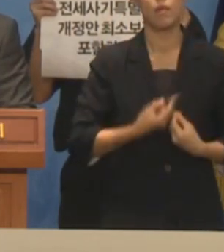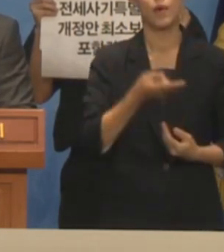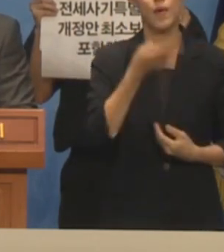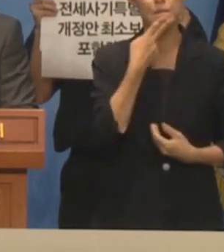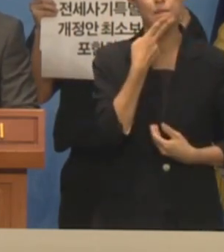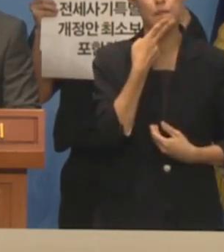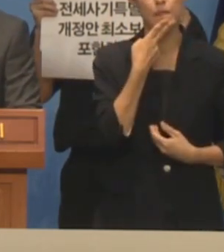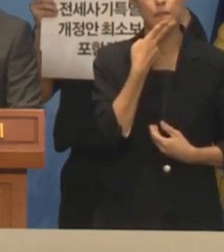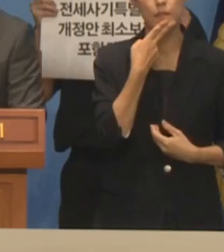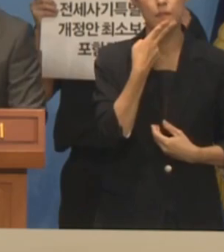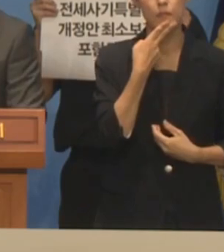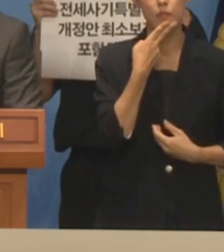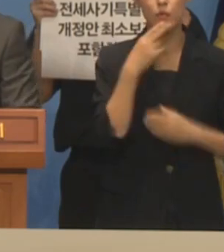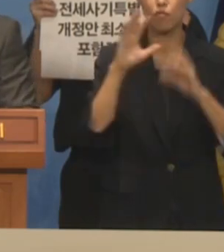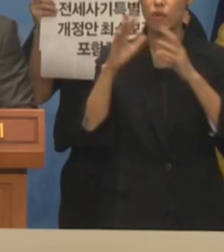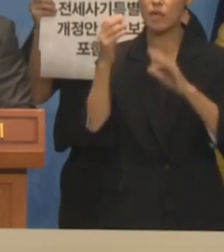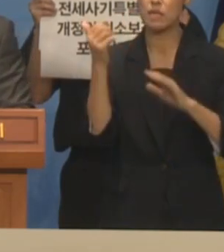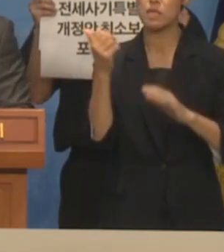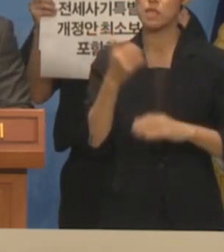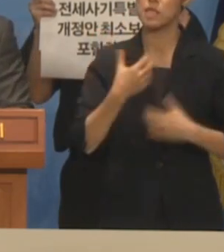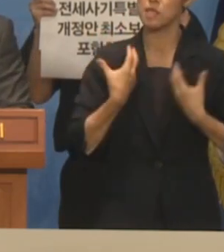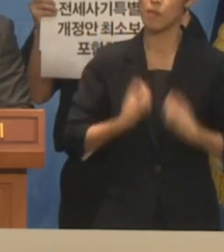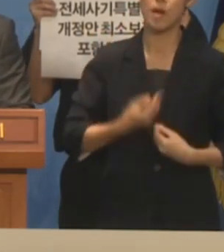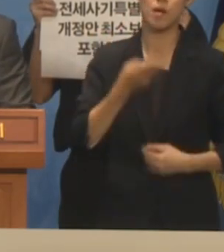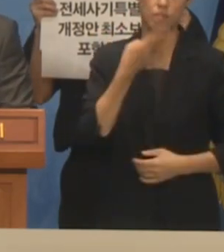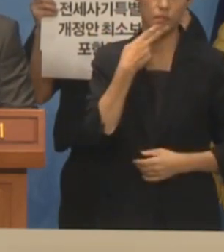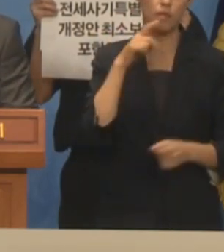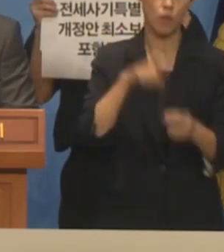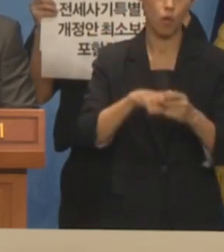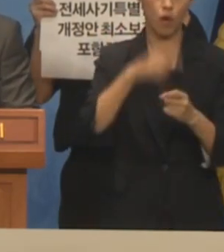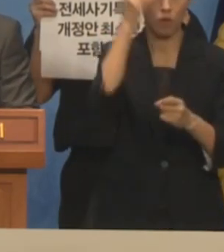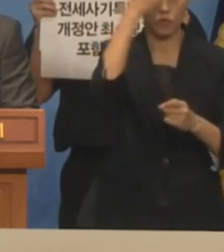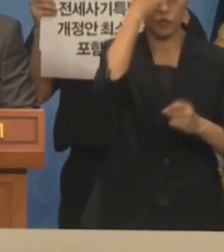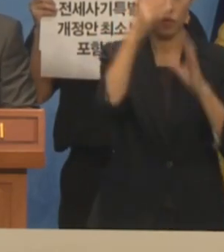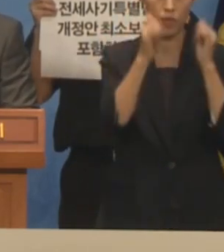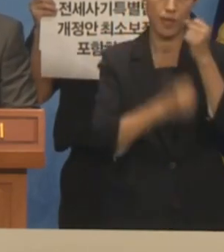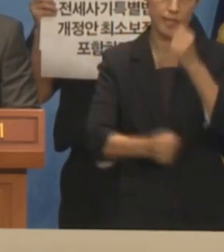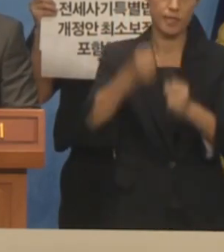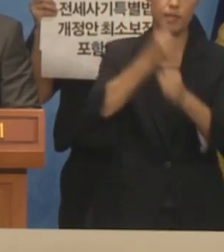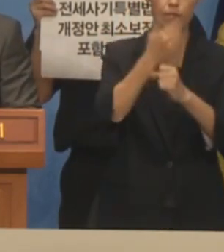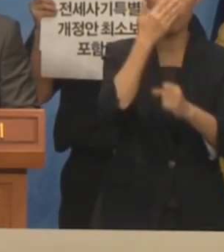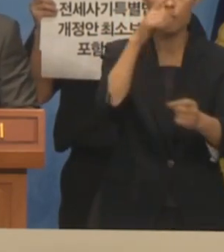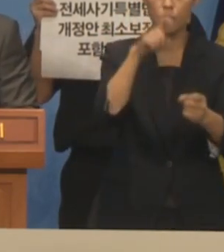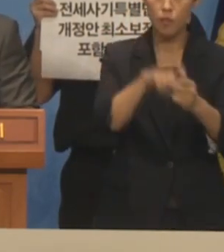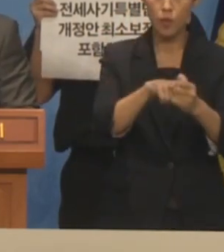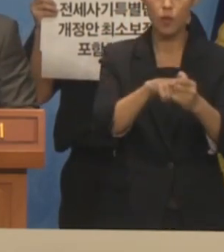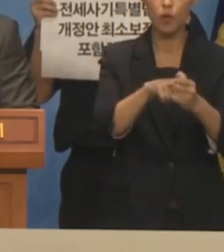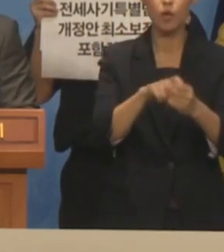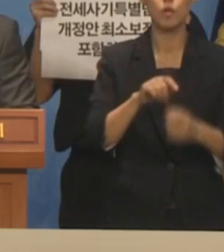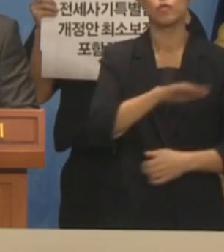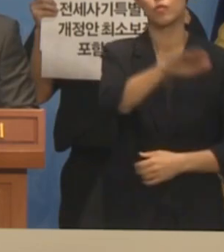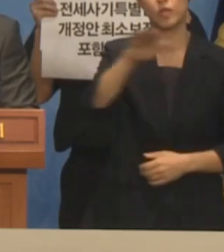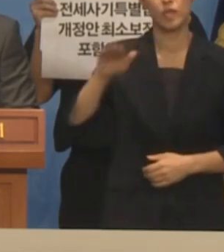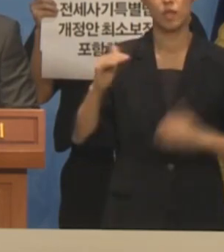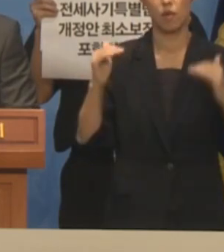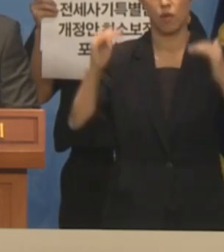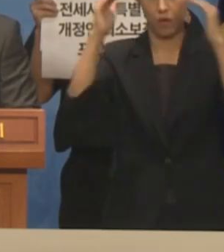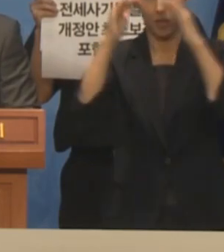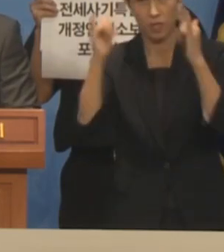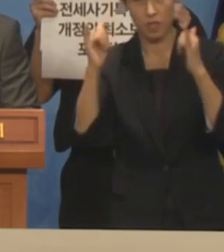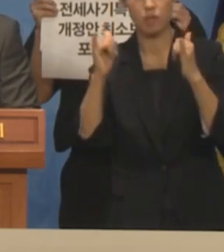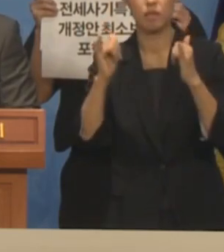않고 국가에 실망하지 않도록, 그리고 한국의 청년들이 다시 재기할 수 있도록 저희 기성세대와 우리